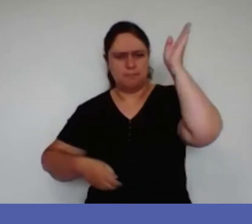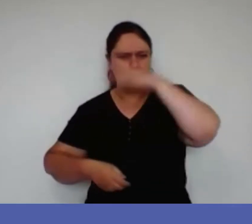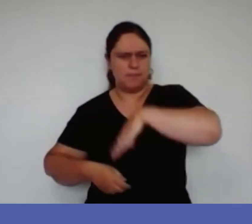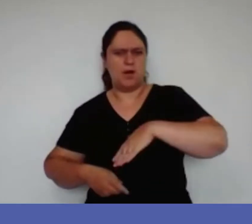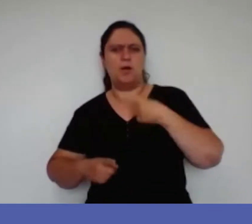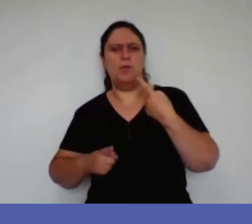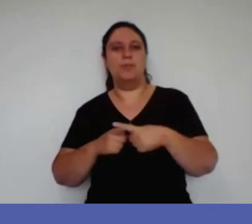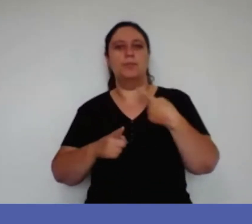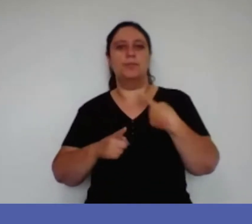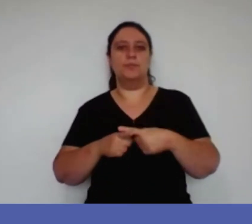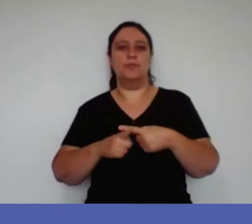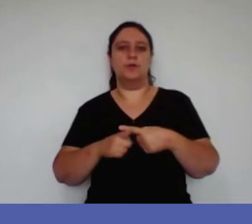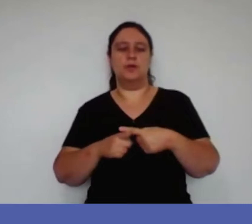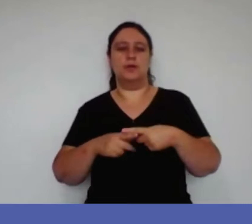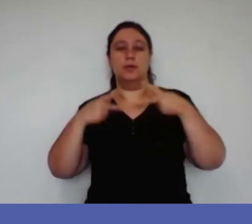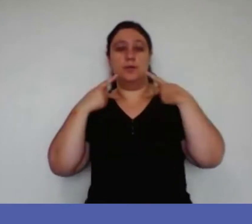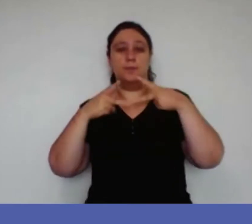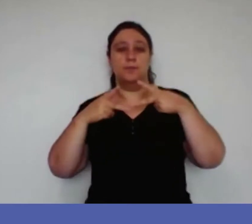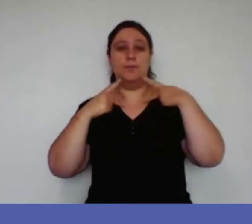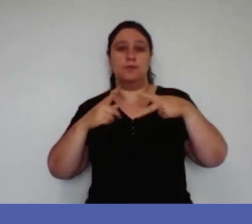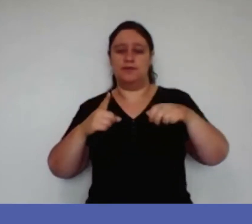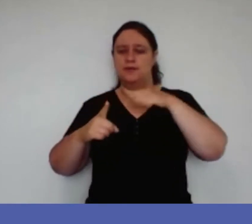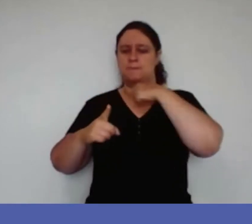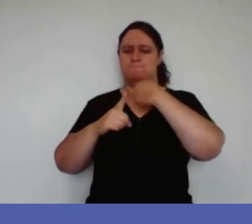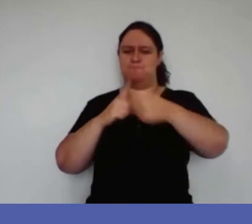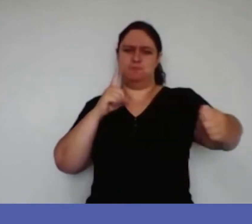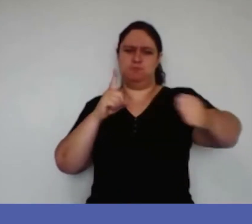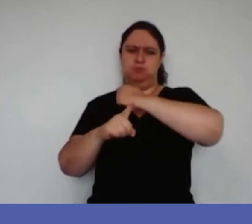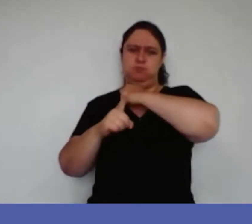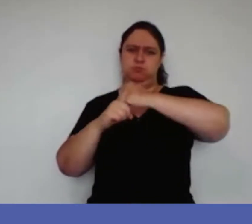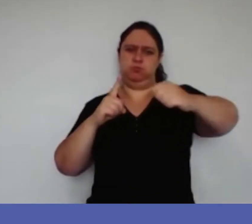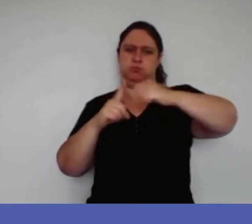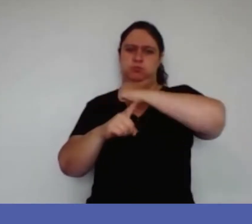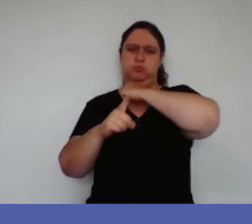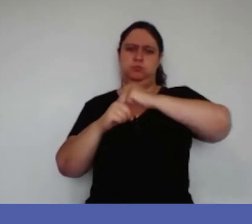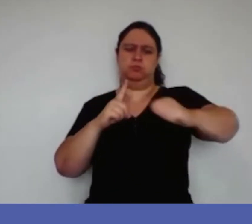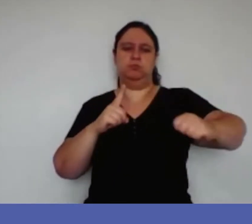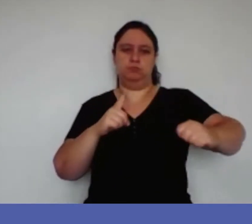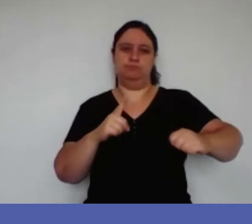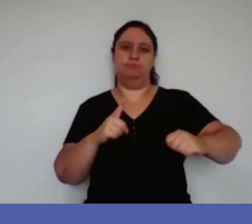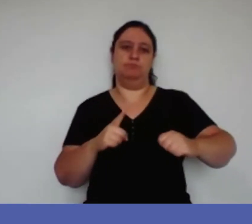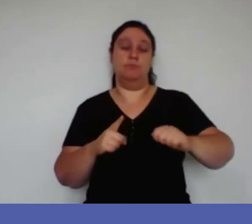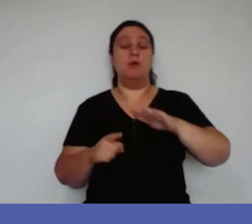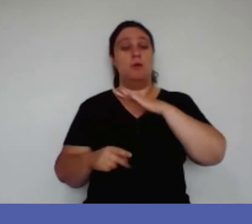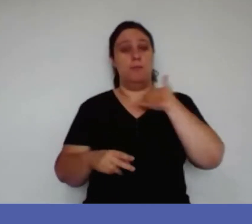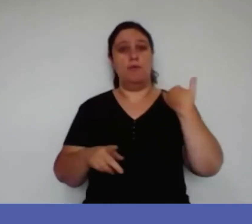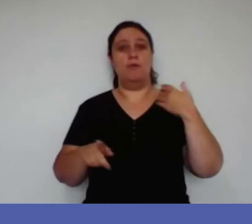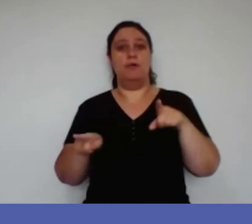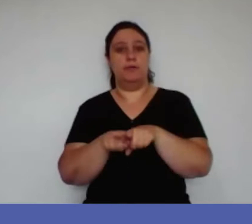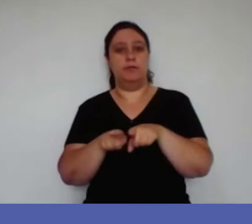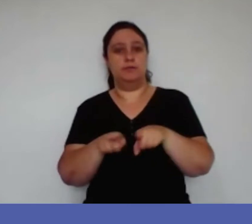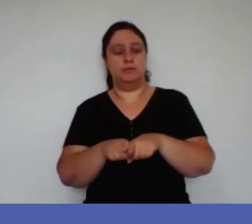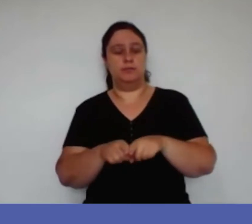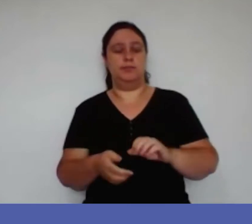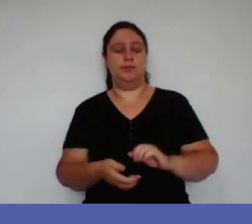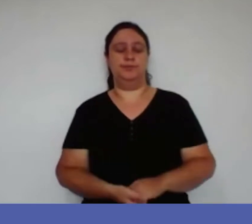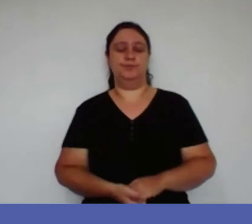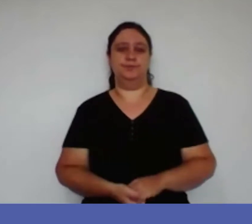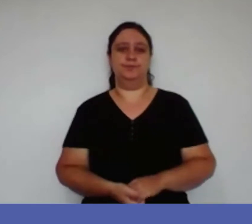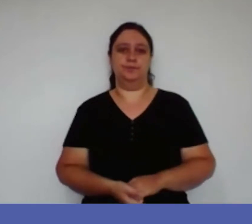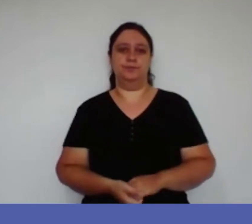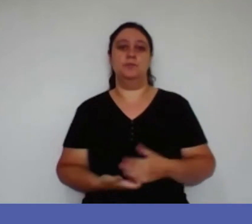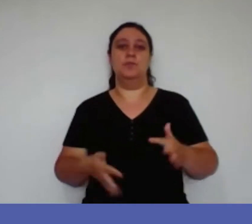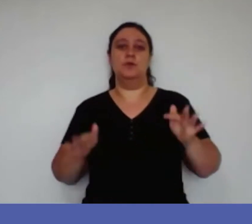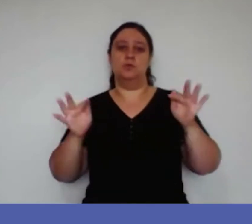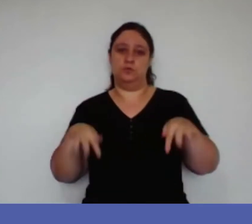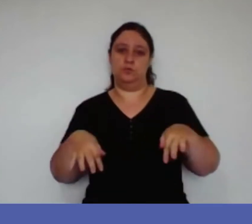os profetas que Deus mandava, e alguns profetas até foram mortos. E no fim, Deus mandou seu próprio